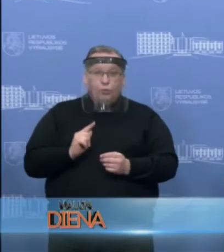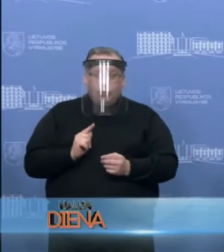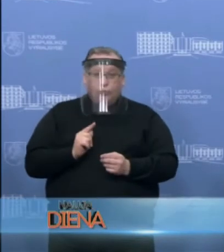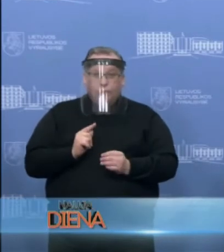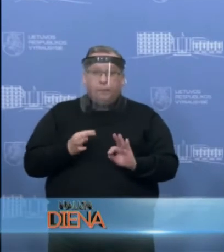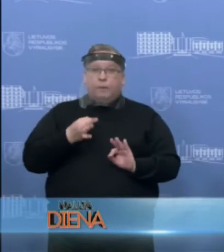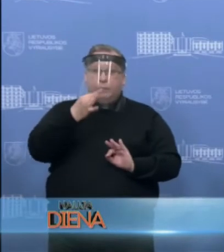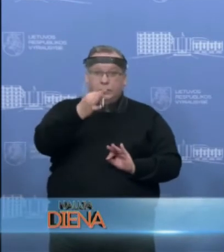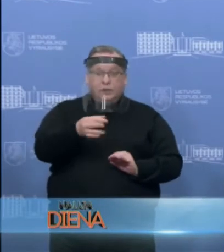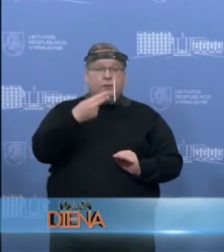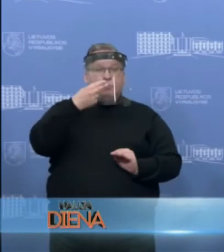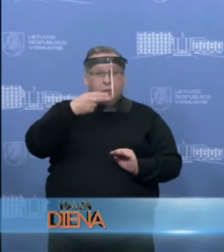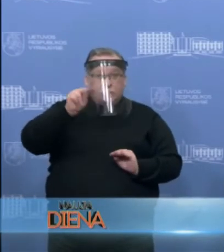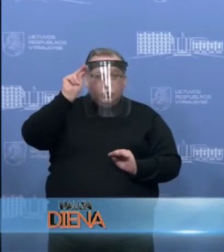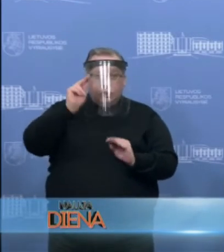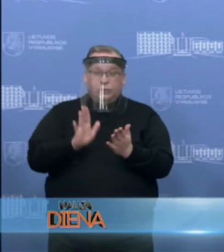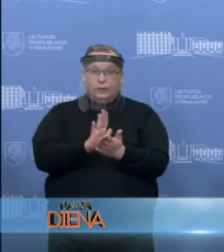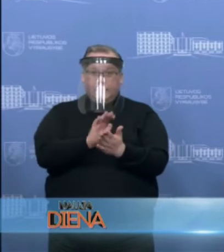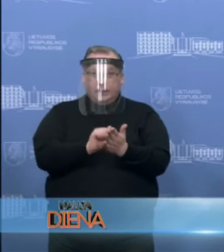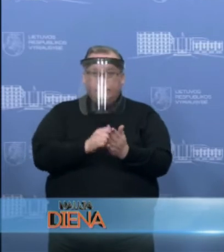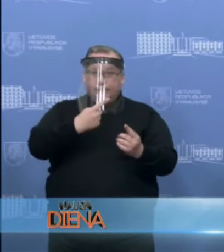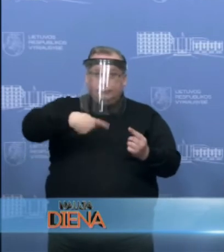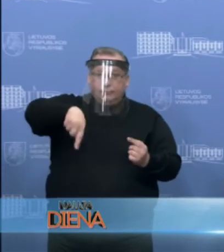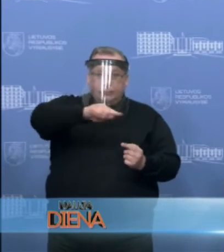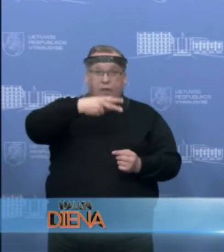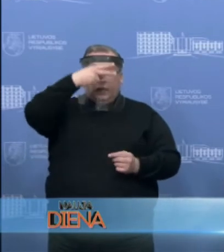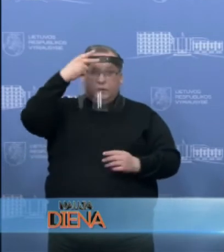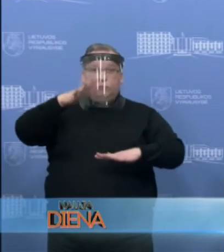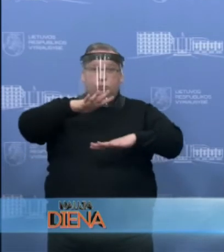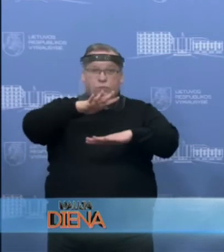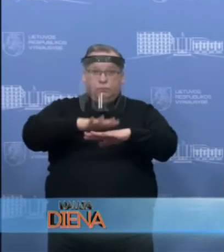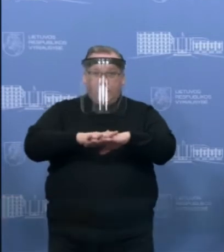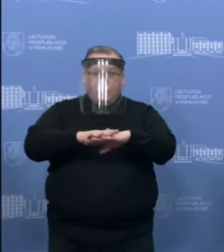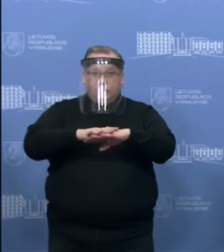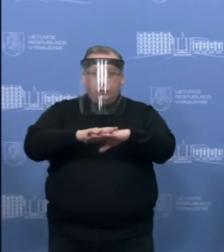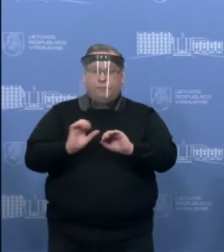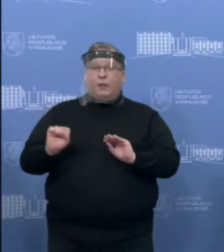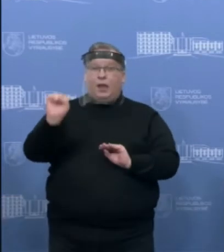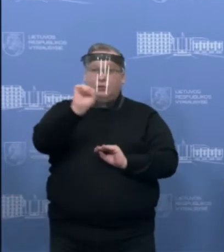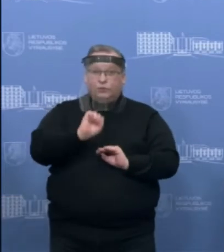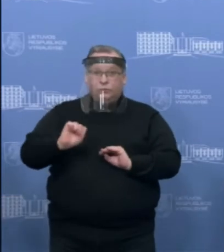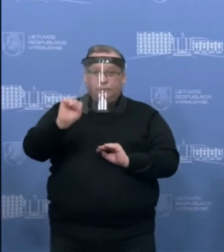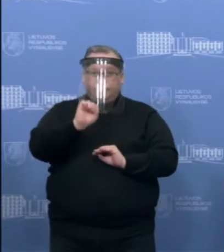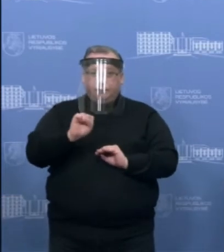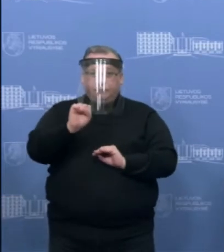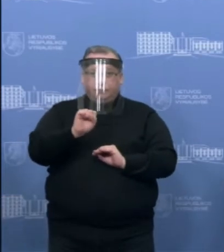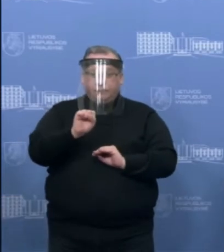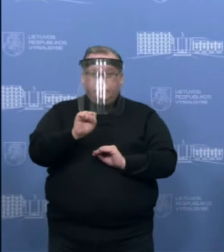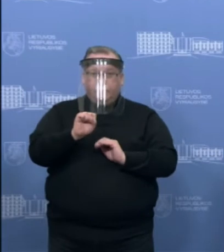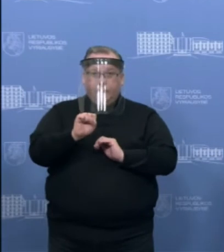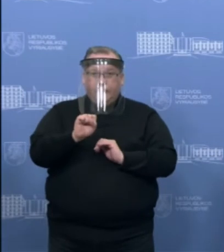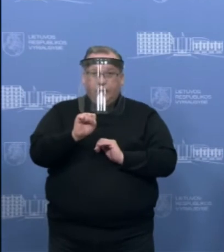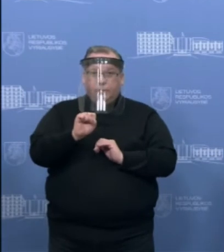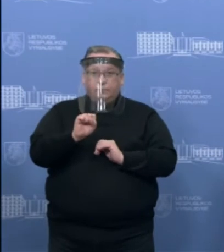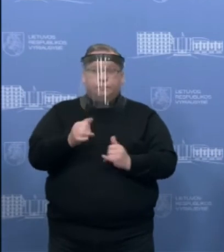dėmesį ir pasidžiaugti tai, kad Lietuvos bankai, Lietuvos banko asociacijos nariai